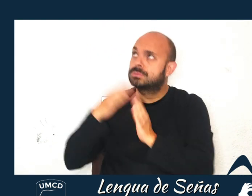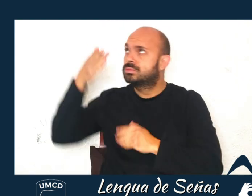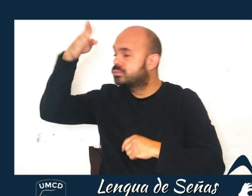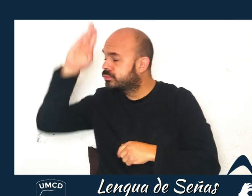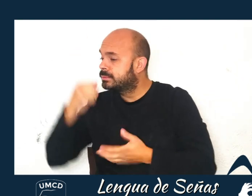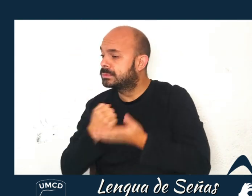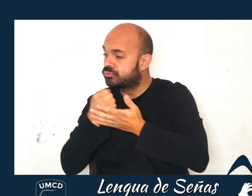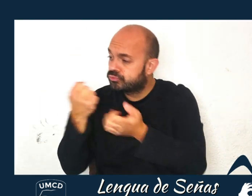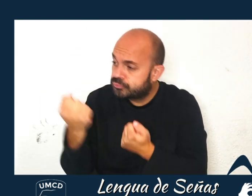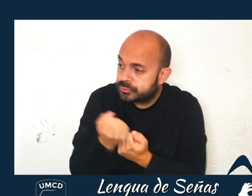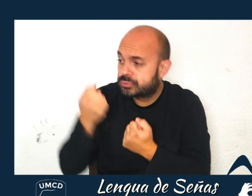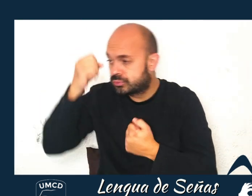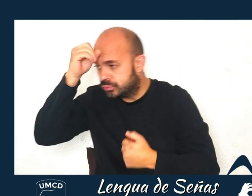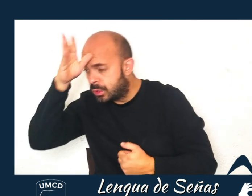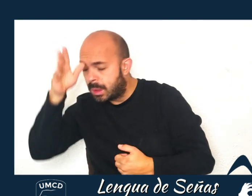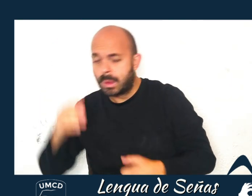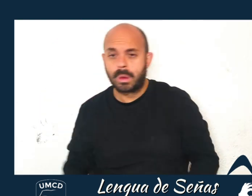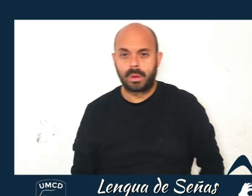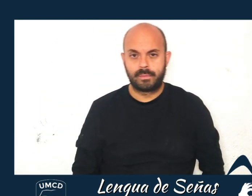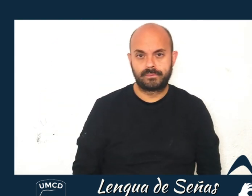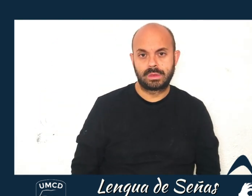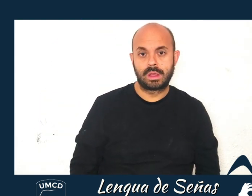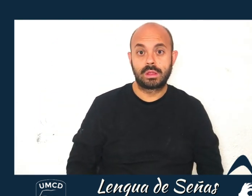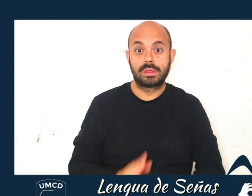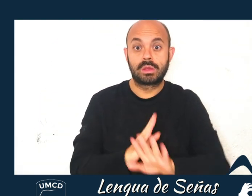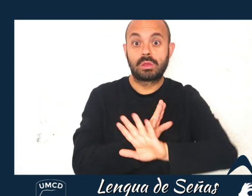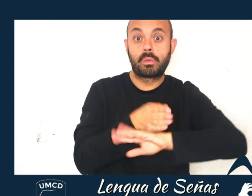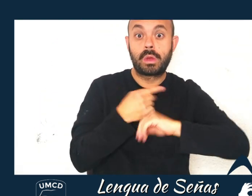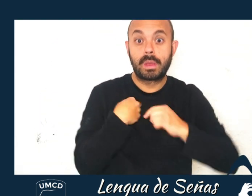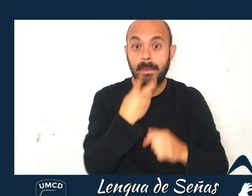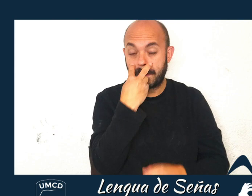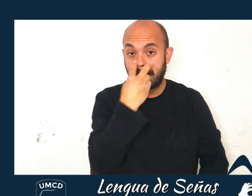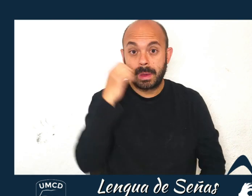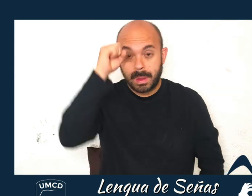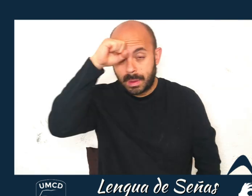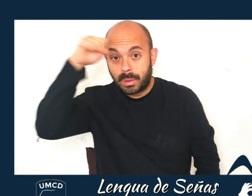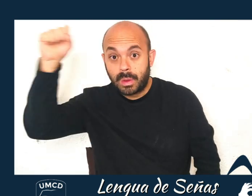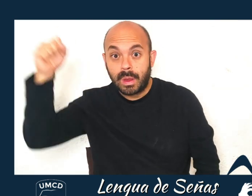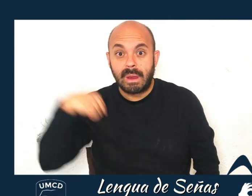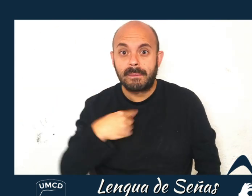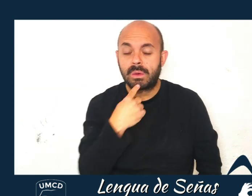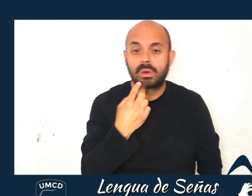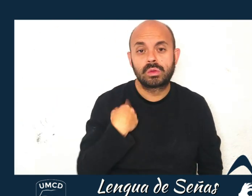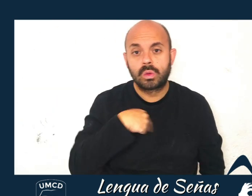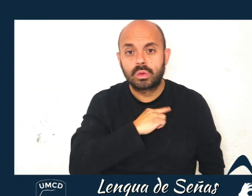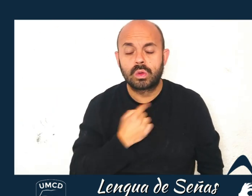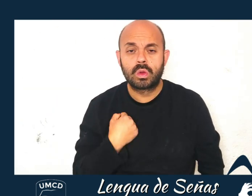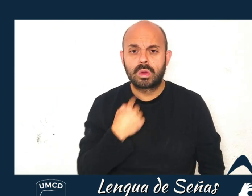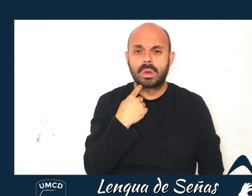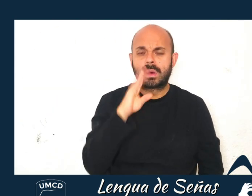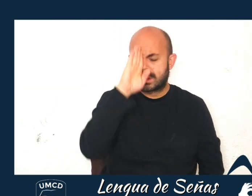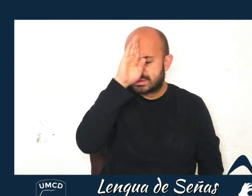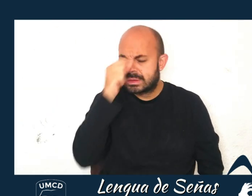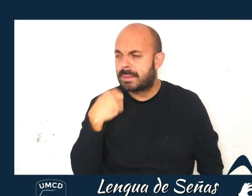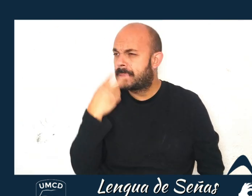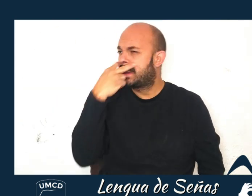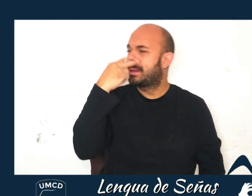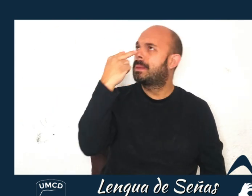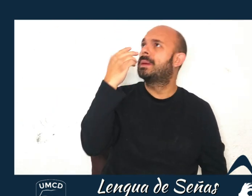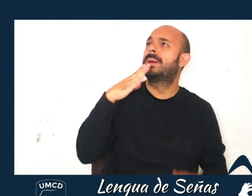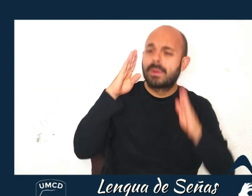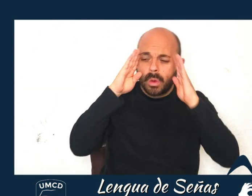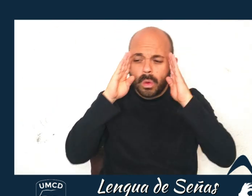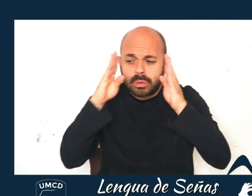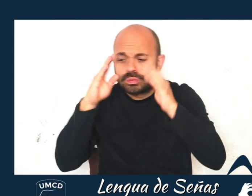Nos dice aquí en Proverbios el capítulo 2. Entonces vemos de que Salomón lo primero que nos dice es que nosotros tenemos que poner nuestro